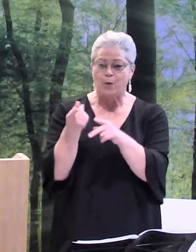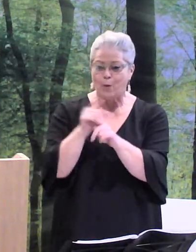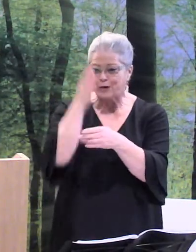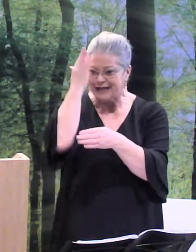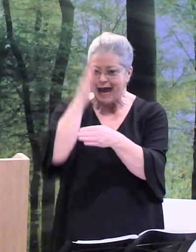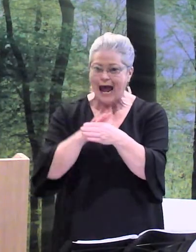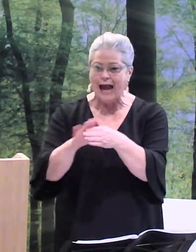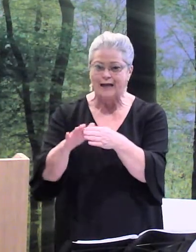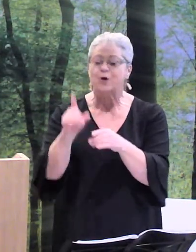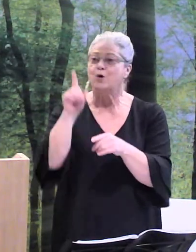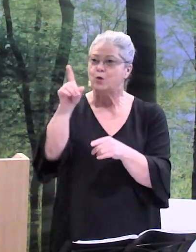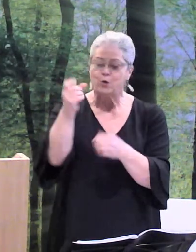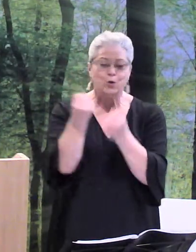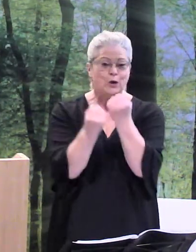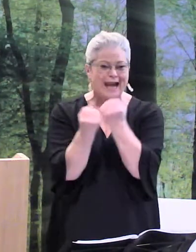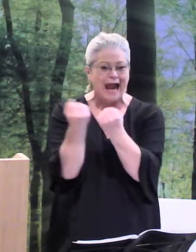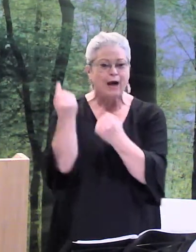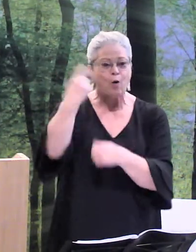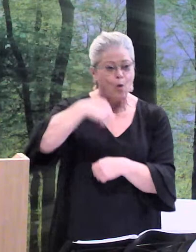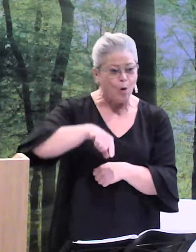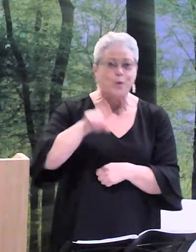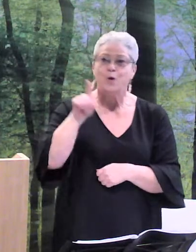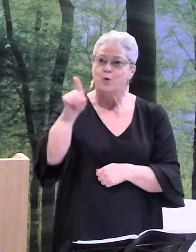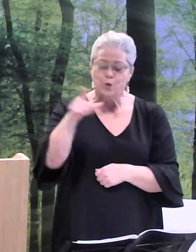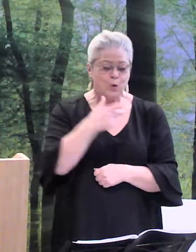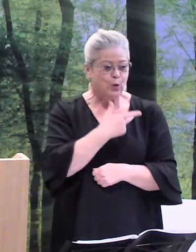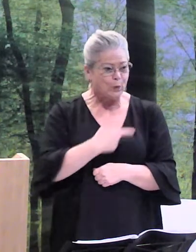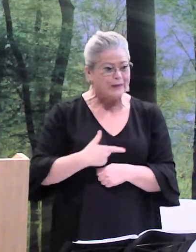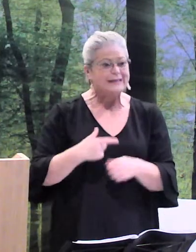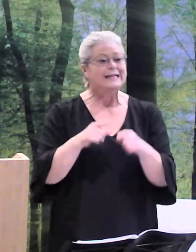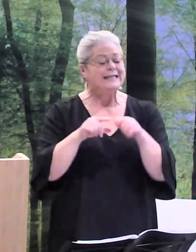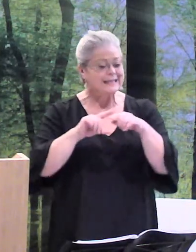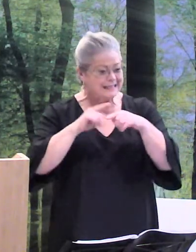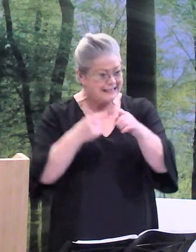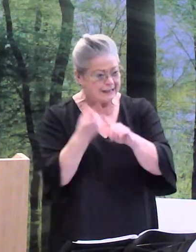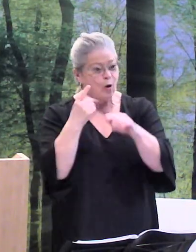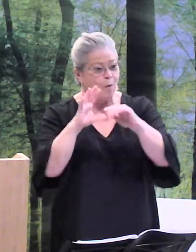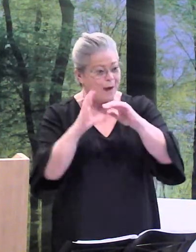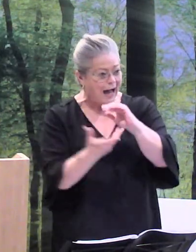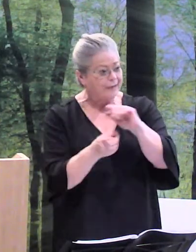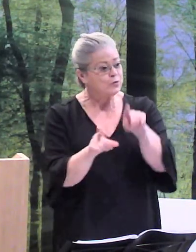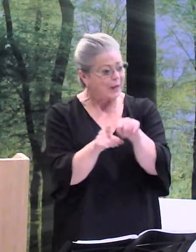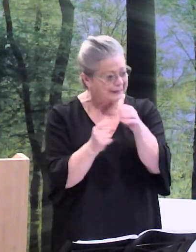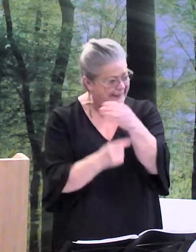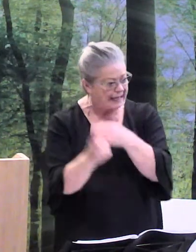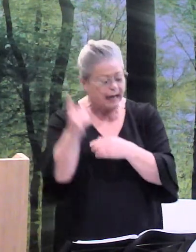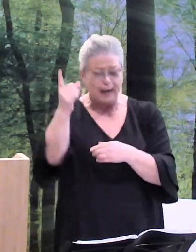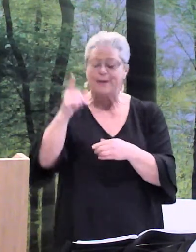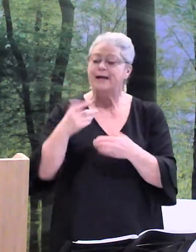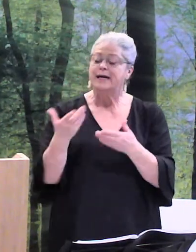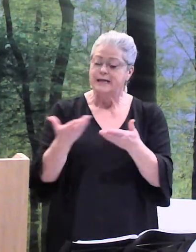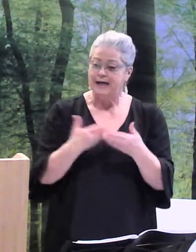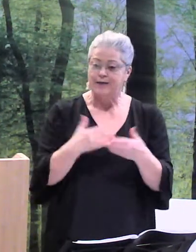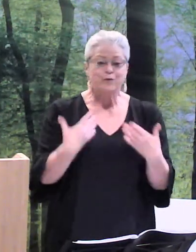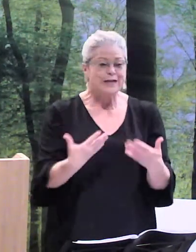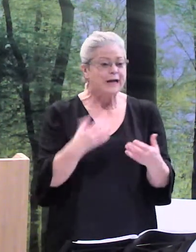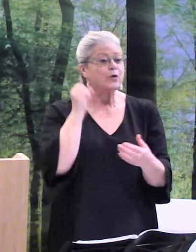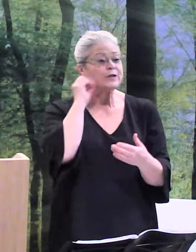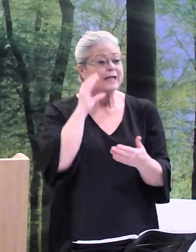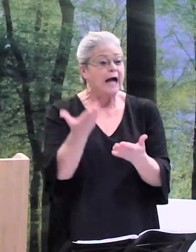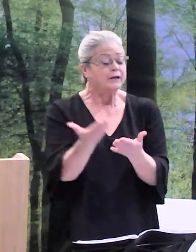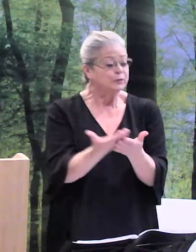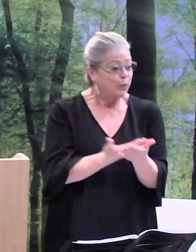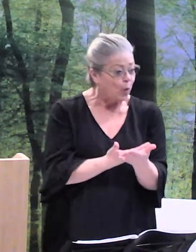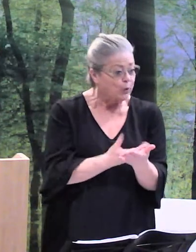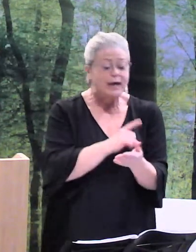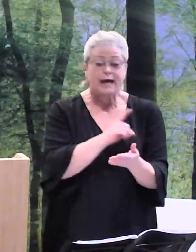geheiligd, uw rijk komen, uw wil geschieden op aarde zoals in de hemel. Geef ons heden ons dagelijks brood en vergeef